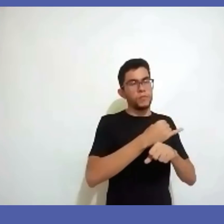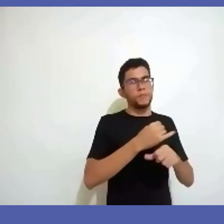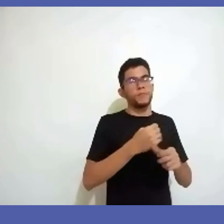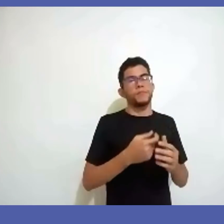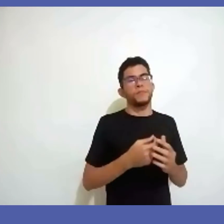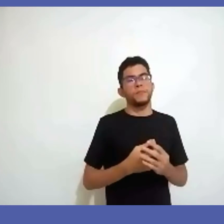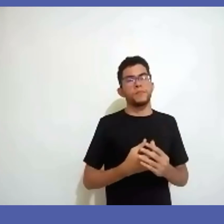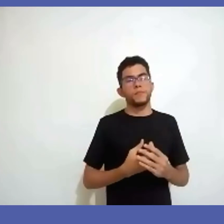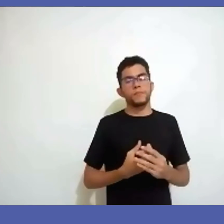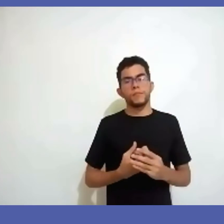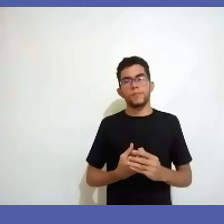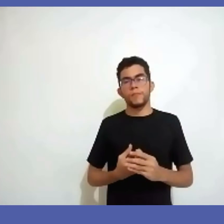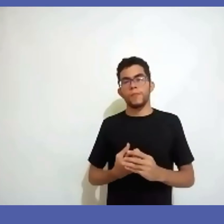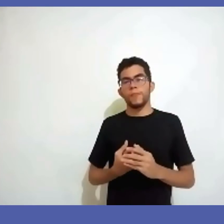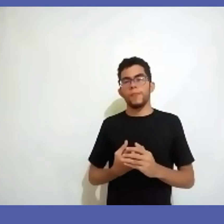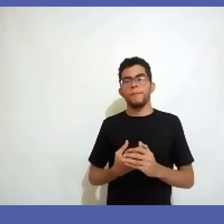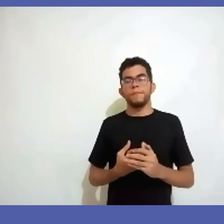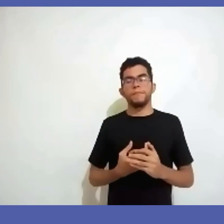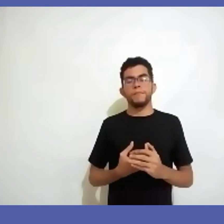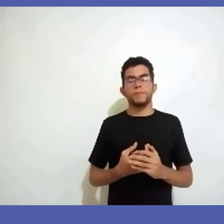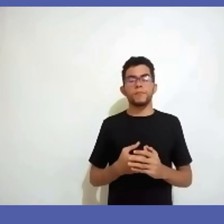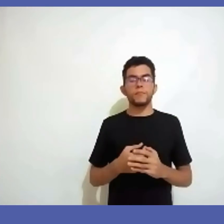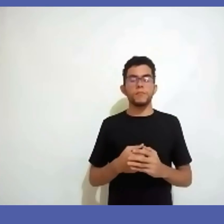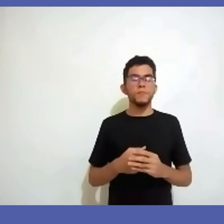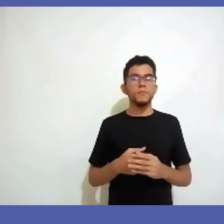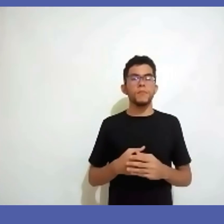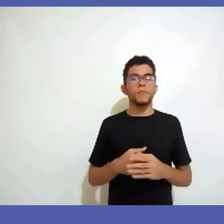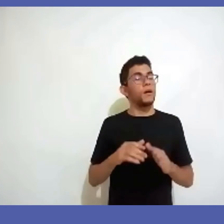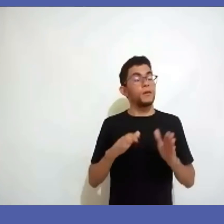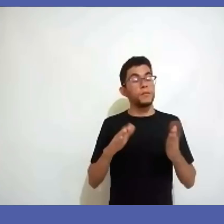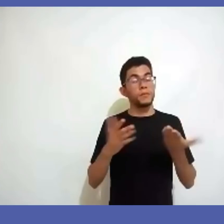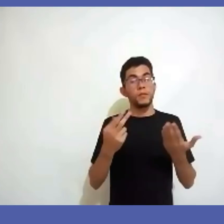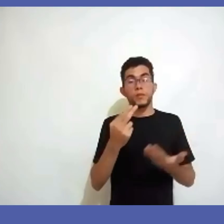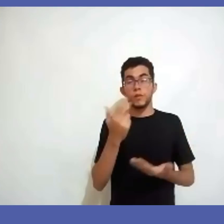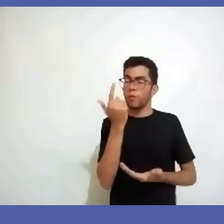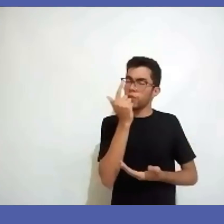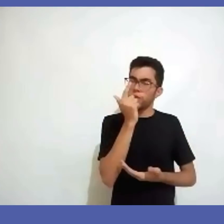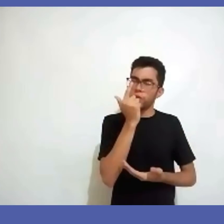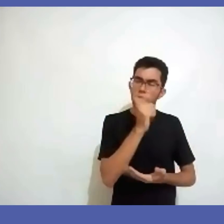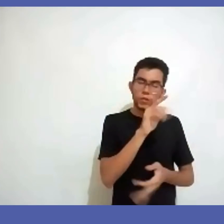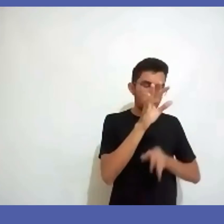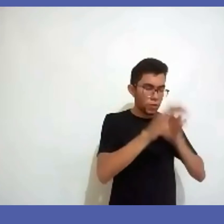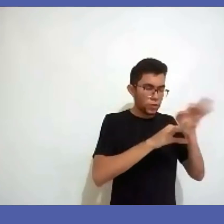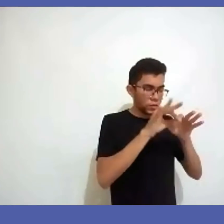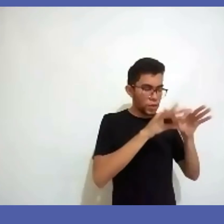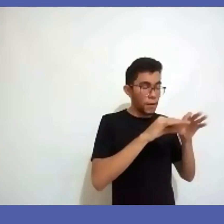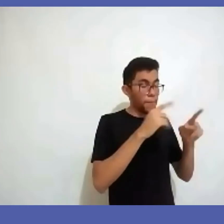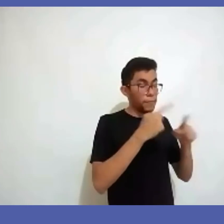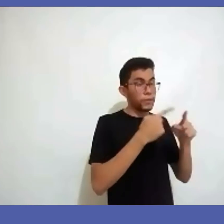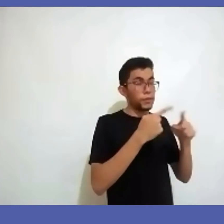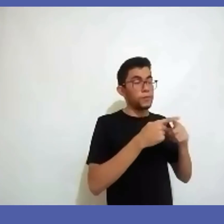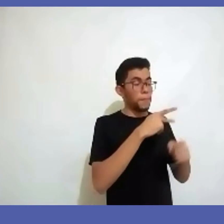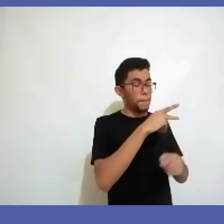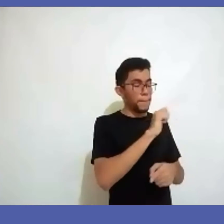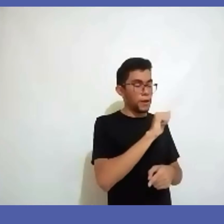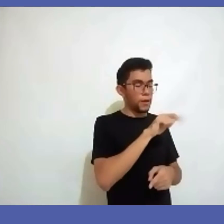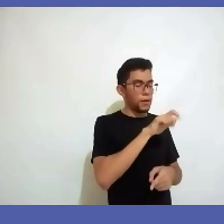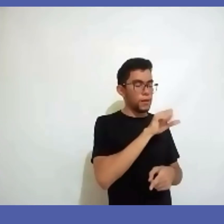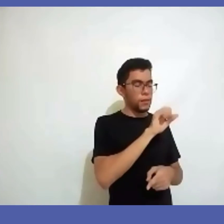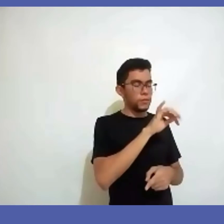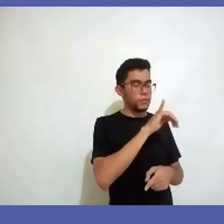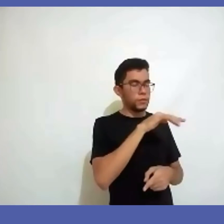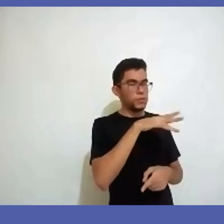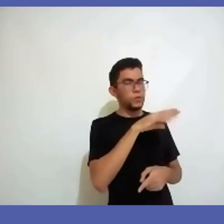Porque ali ainda tem os palestinos têm direito ali, né? Então assim, mas de qualquer forma,